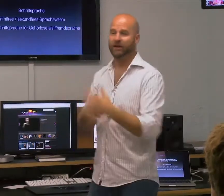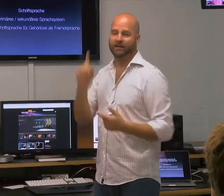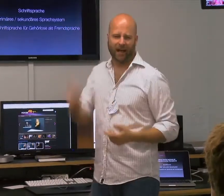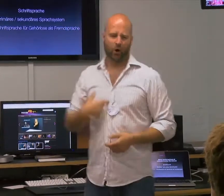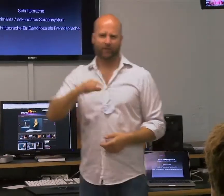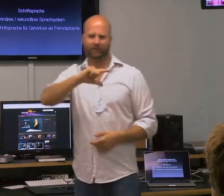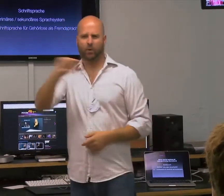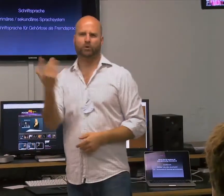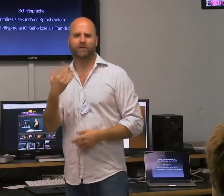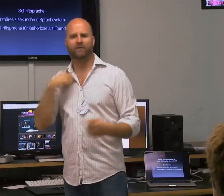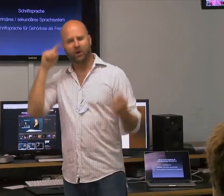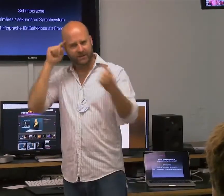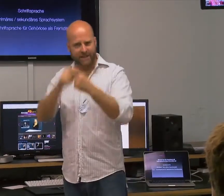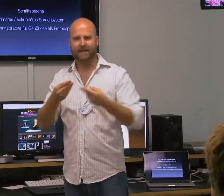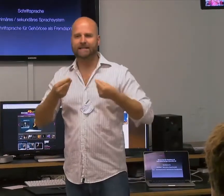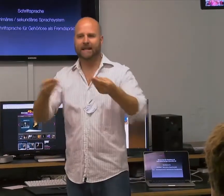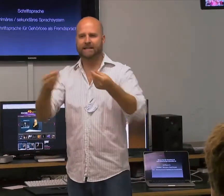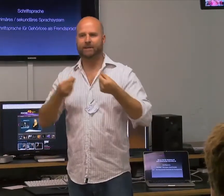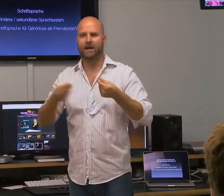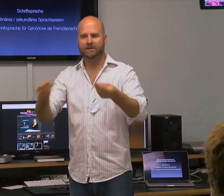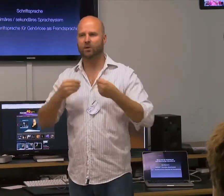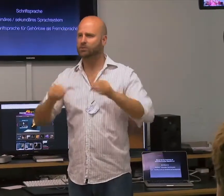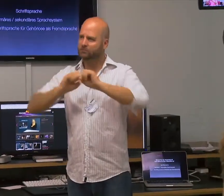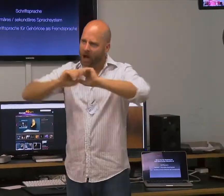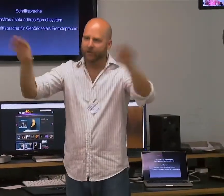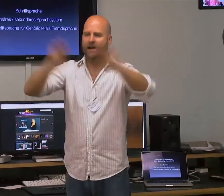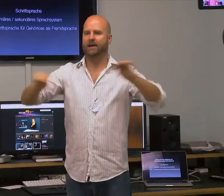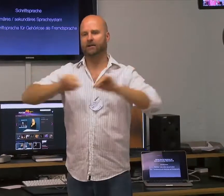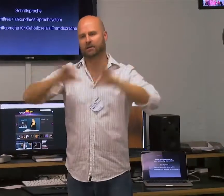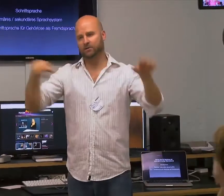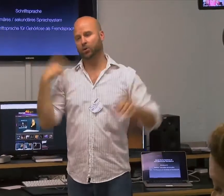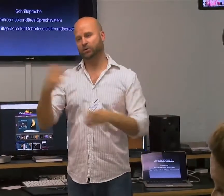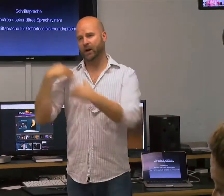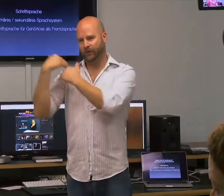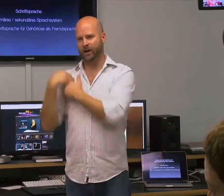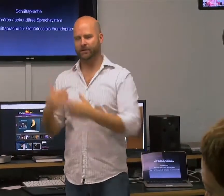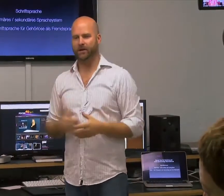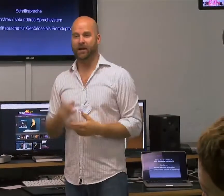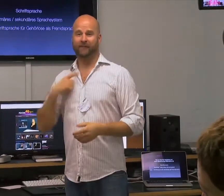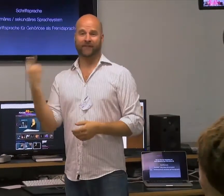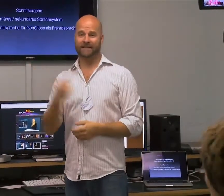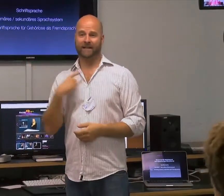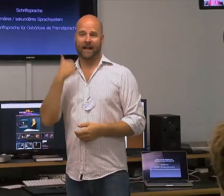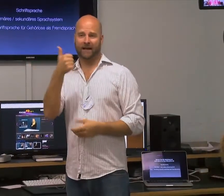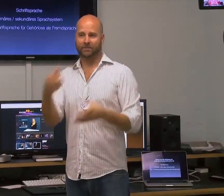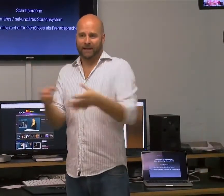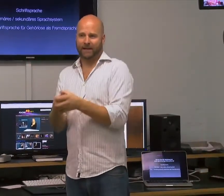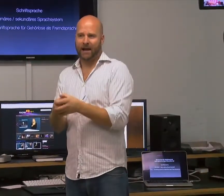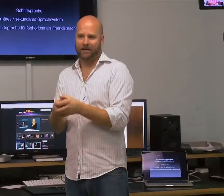irgendwie schade, dass die Entwicklung in der Schweiz halt wirklich so rückständig ist und Focus 5 möchte da auch wirklich